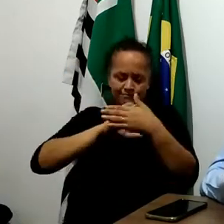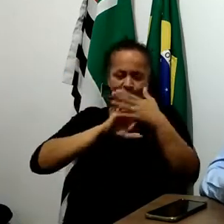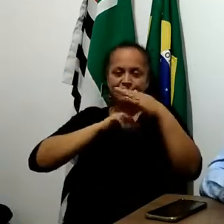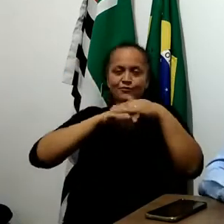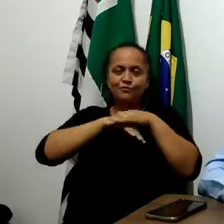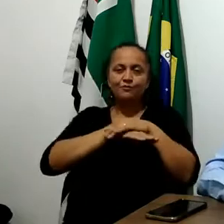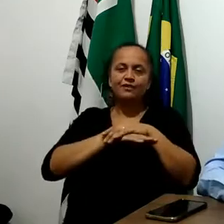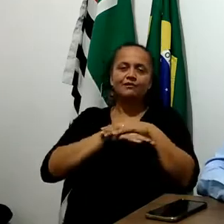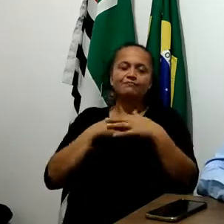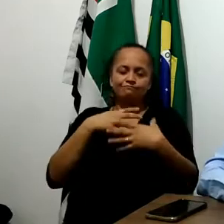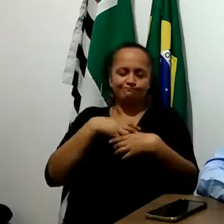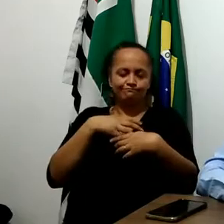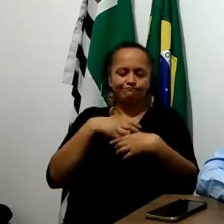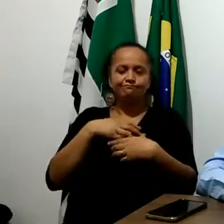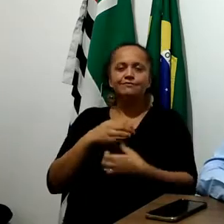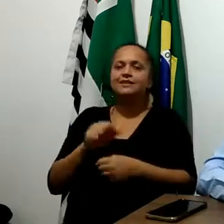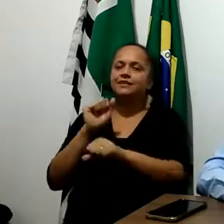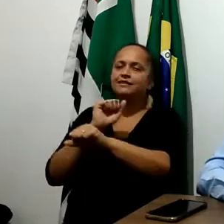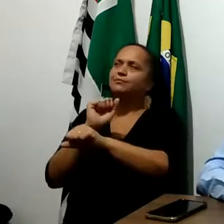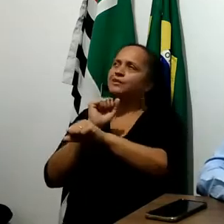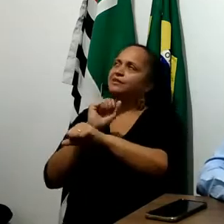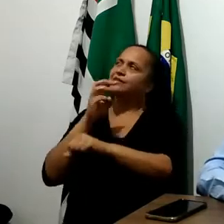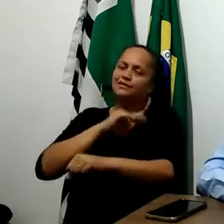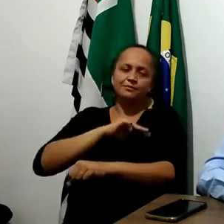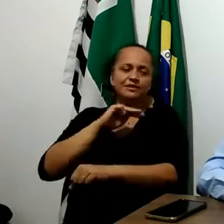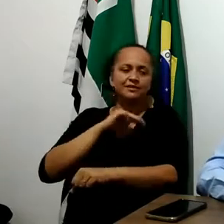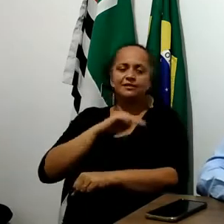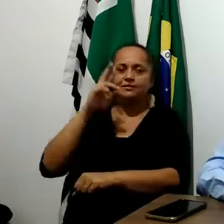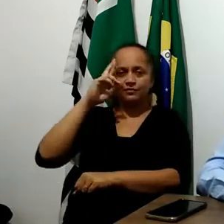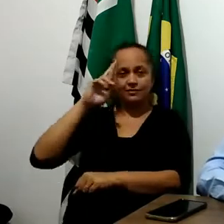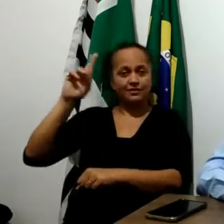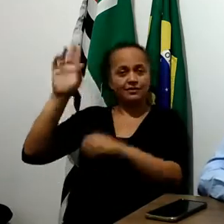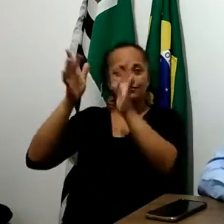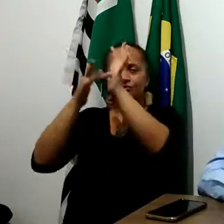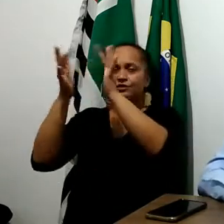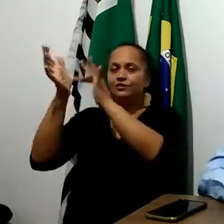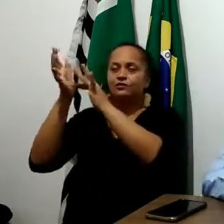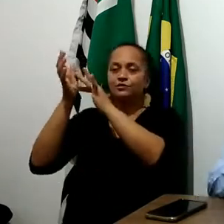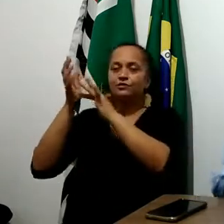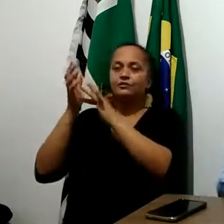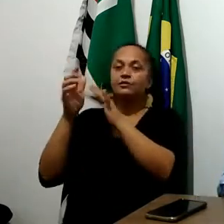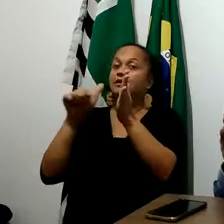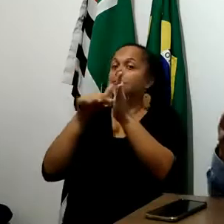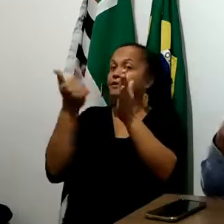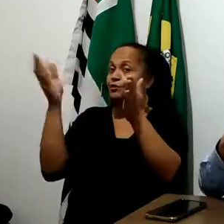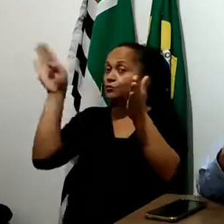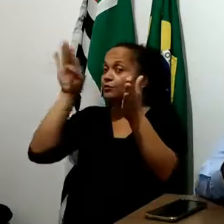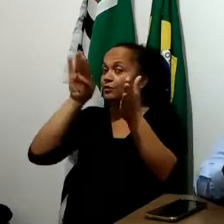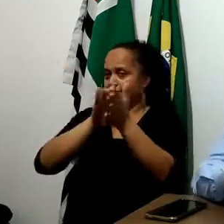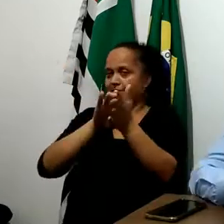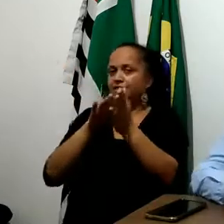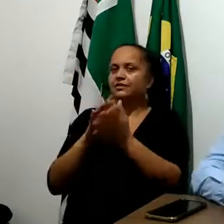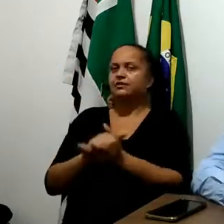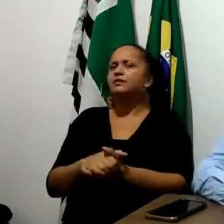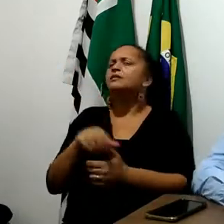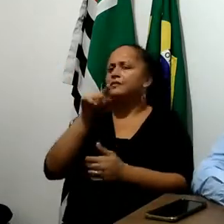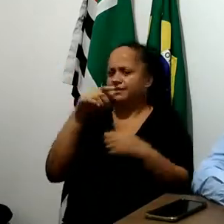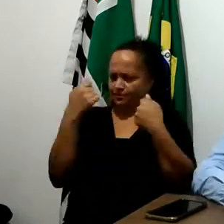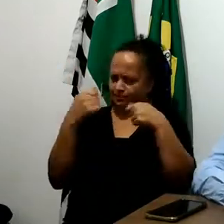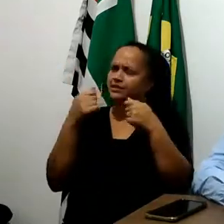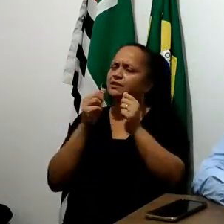Aleluia! Esperando a misericórdia de nosso Senhor Jesus Cristo para a vida eterna. Se guarde no amor